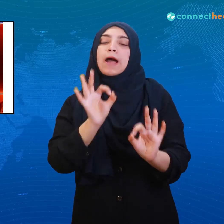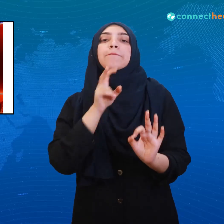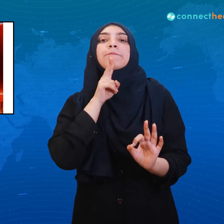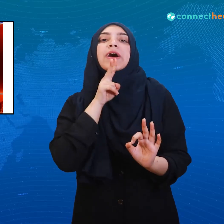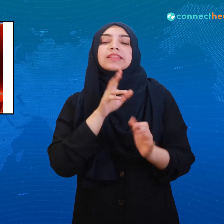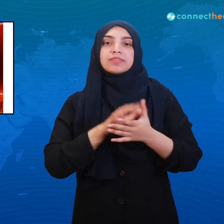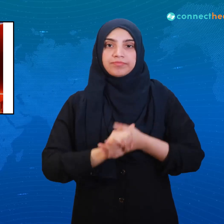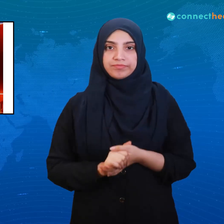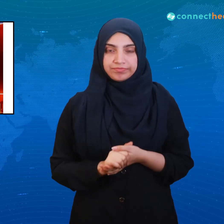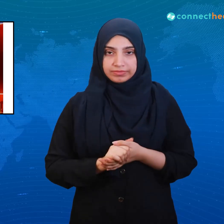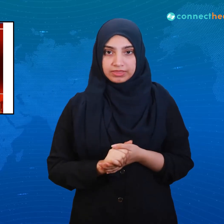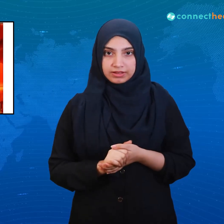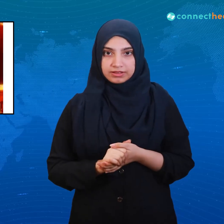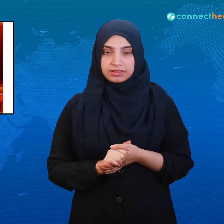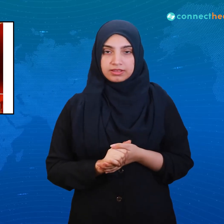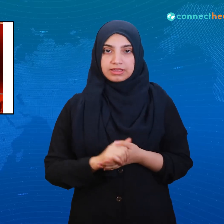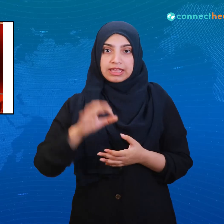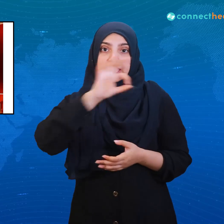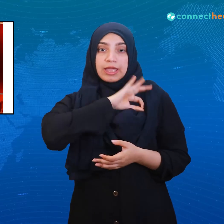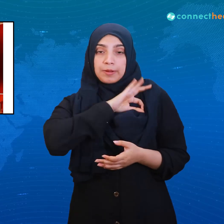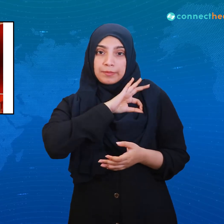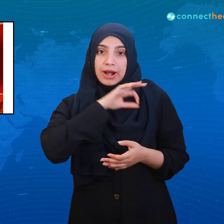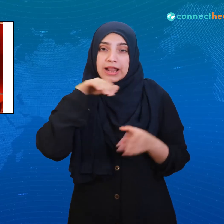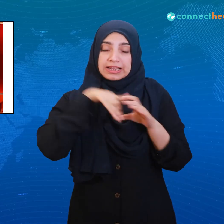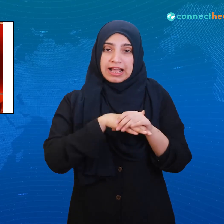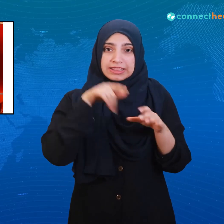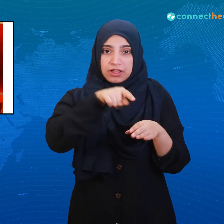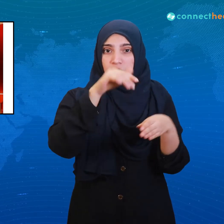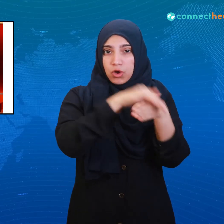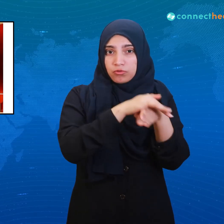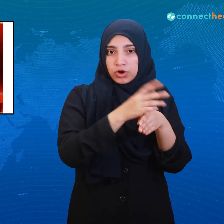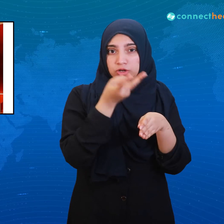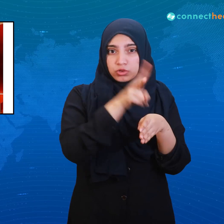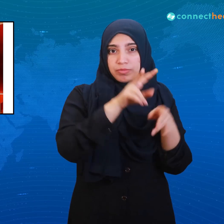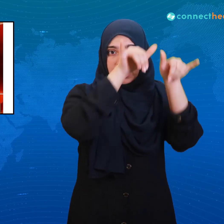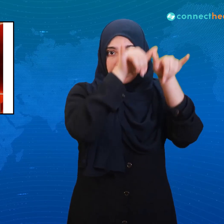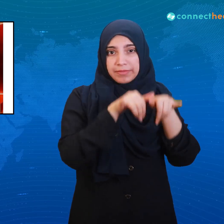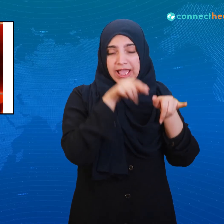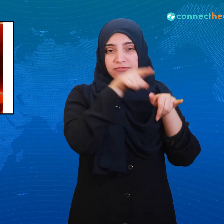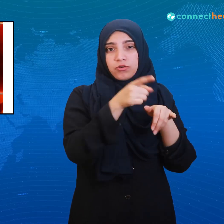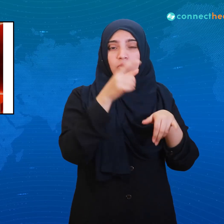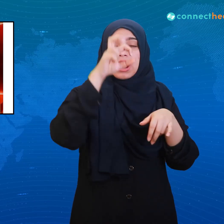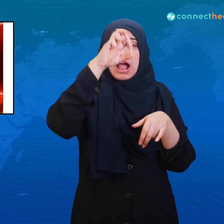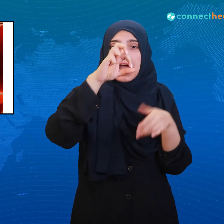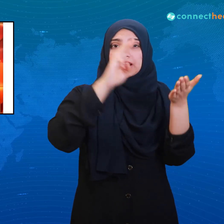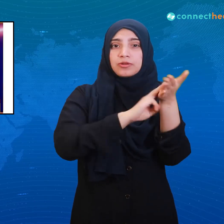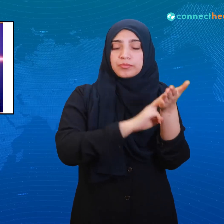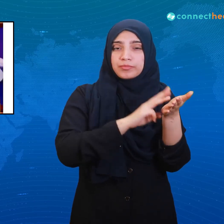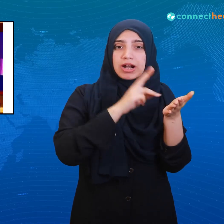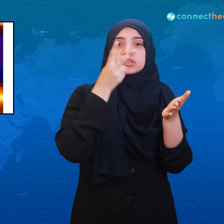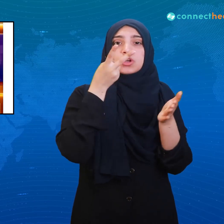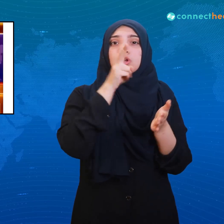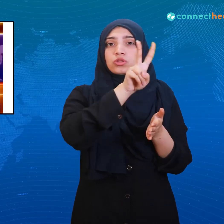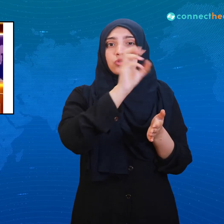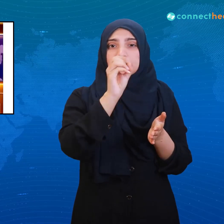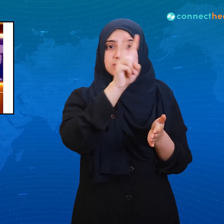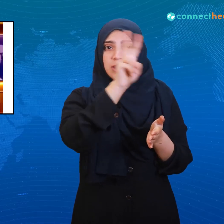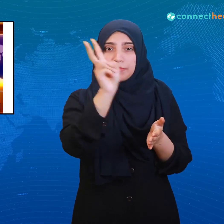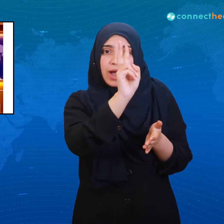बढ़े। वज़ीर-ए-आज़म पाकिस्तान के खिलाफ अपोजिशन ने अदम-ए-इत्तेमाद की तारीख 8 मार्च 2022 को पेश की थी। अदम-ए-इत्तेमाद की तारीख